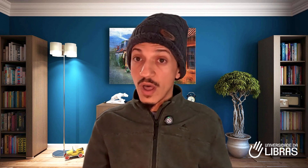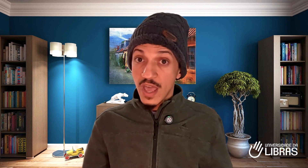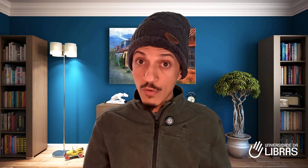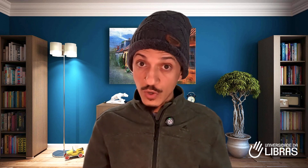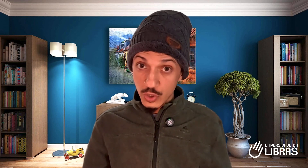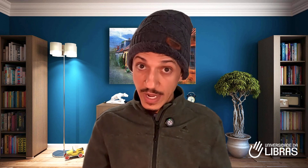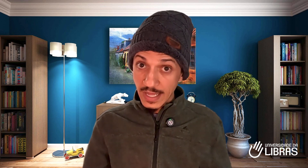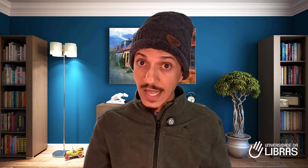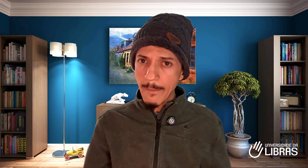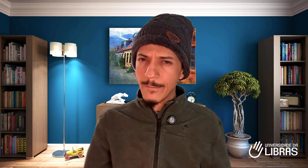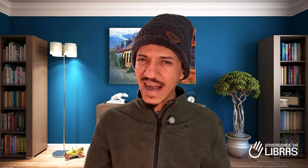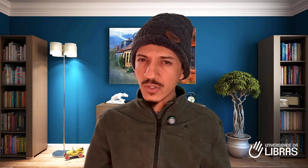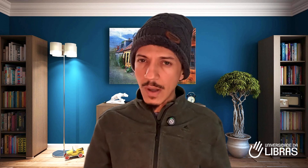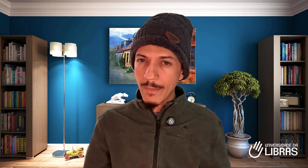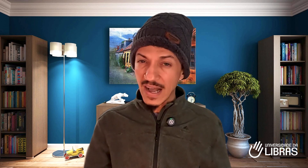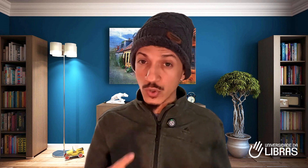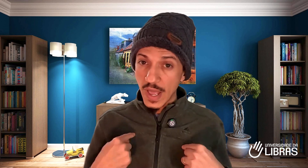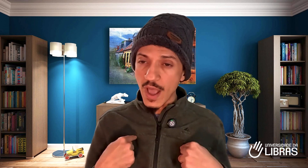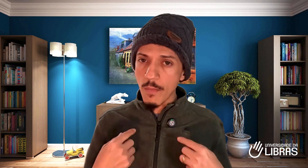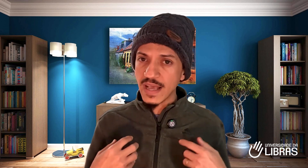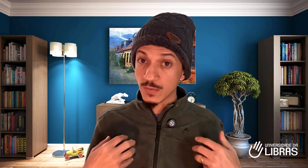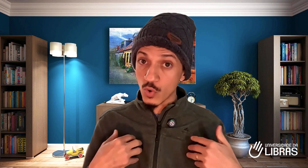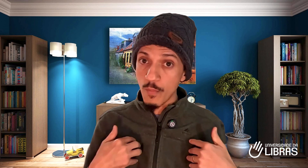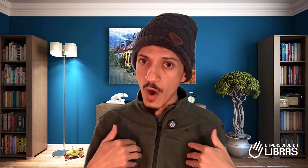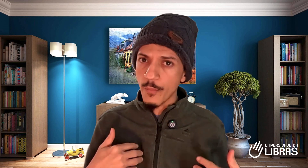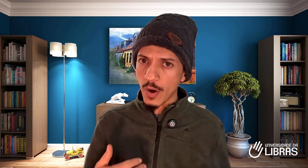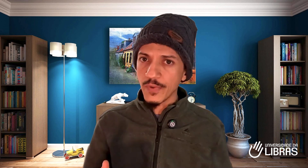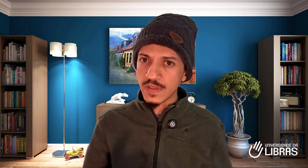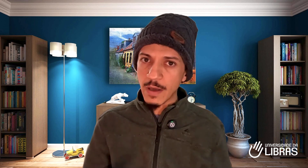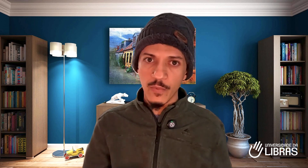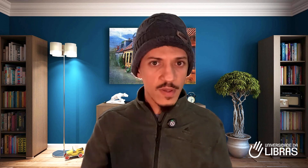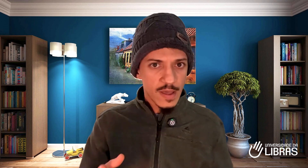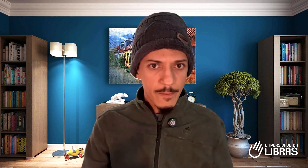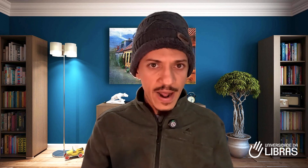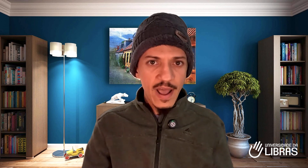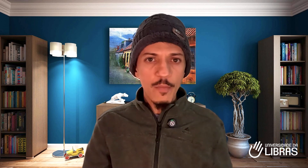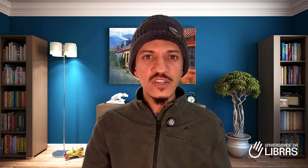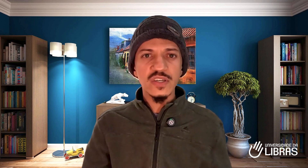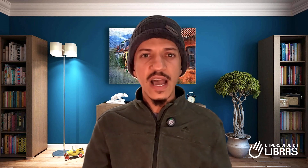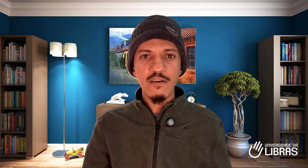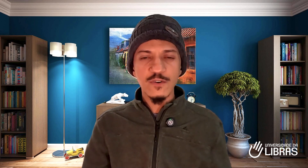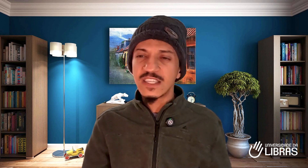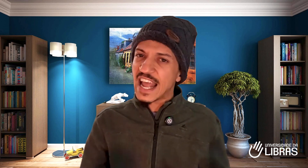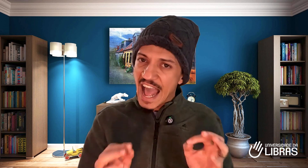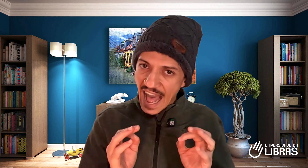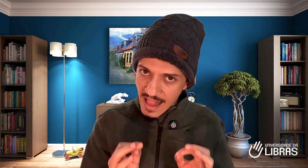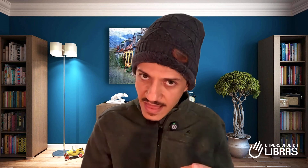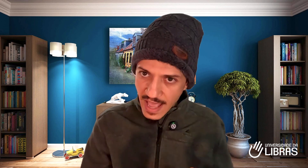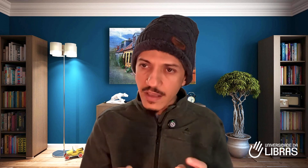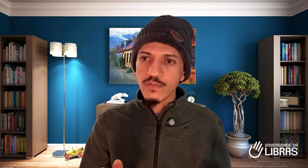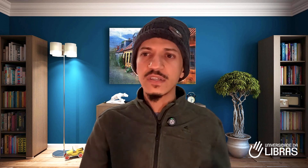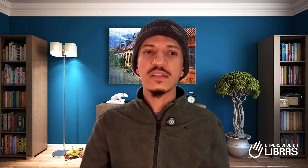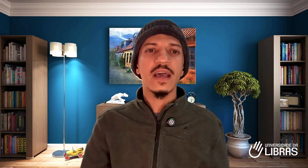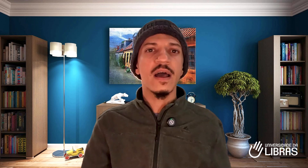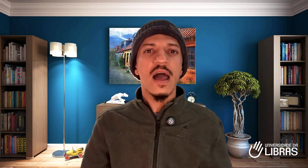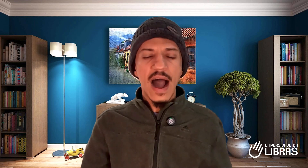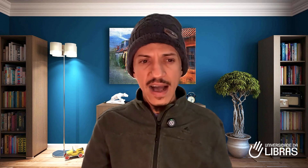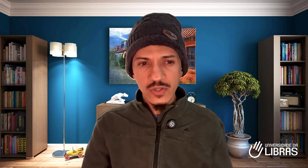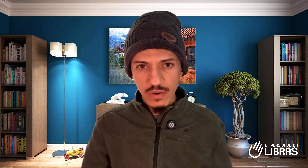vou te orientar passo a passo, eu mesmo, com meu próprio tempo, para realmente guiar você até que você tenha a sua fluência